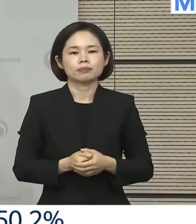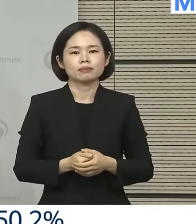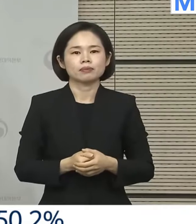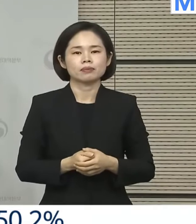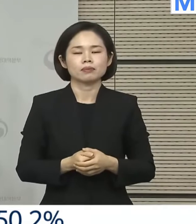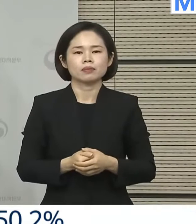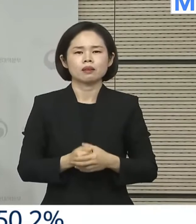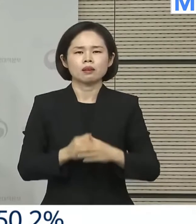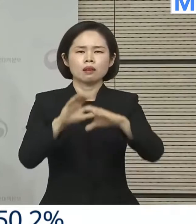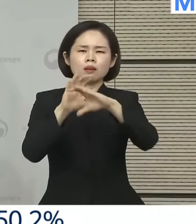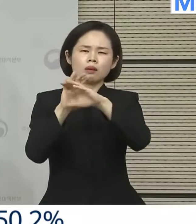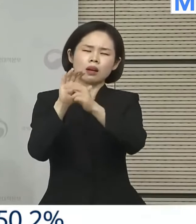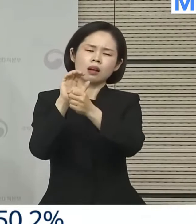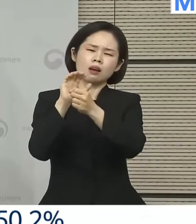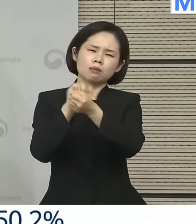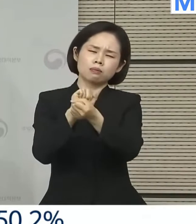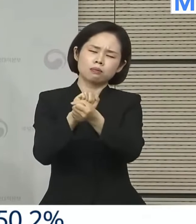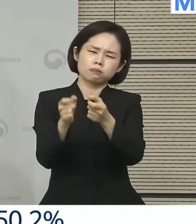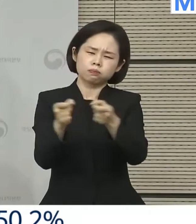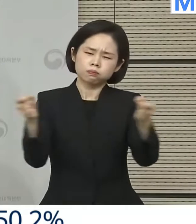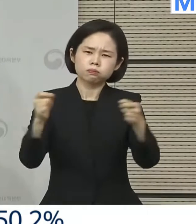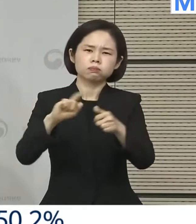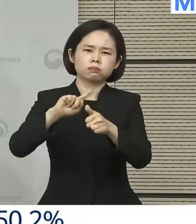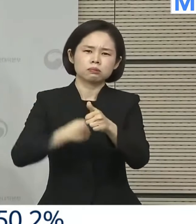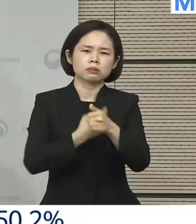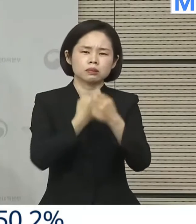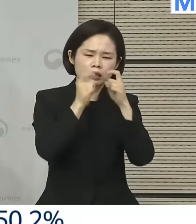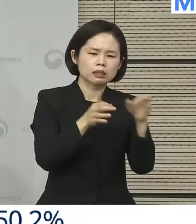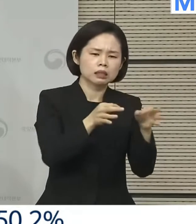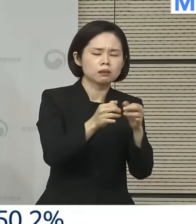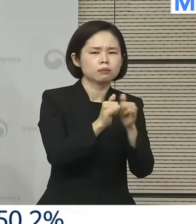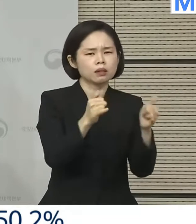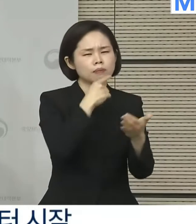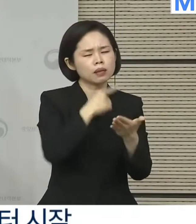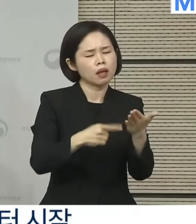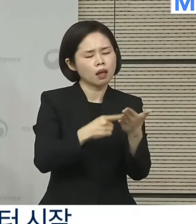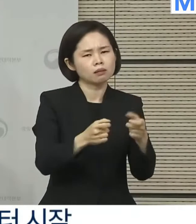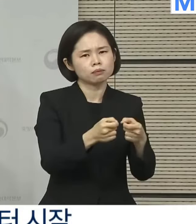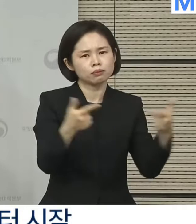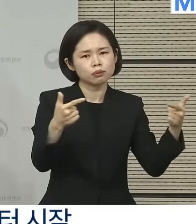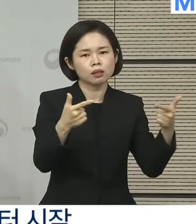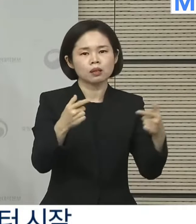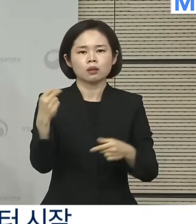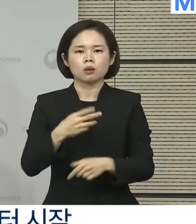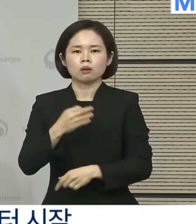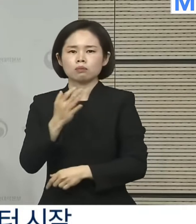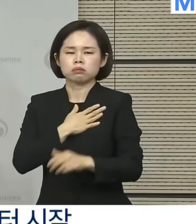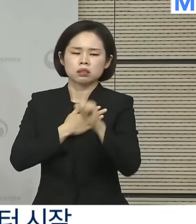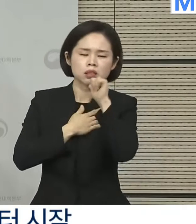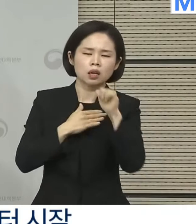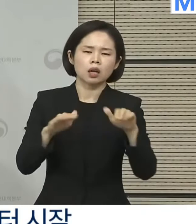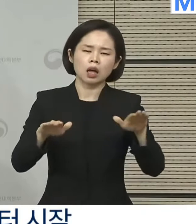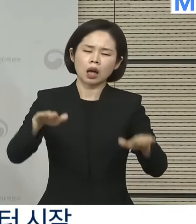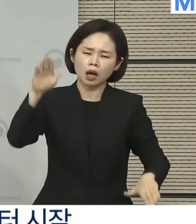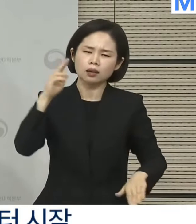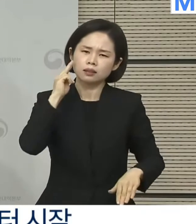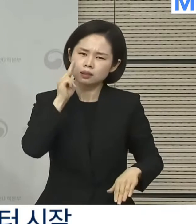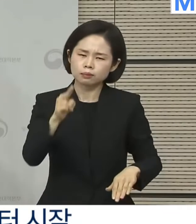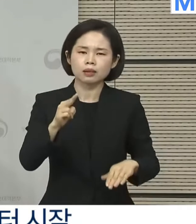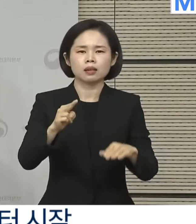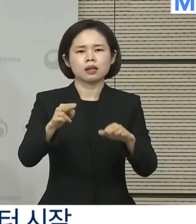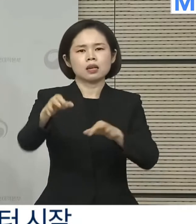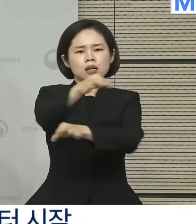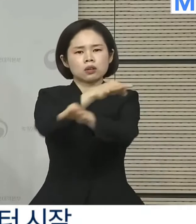정부는 코로나19 장기화로 인한 자영업자의 피해가 누적되고 사회적 양극화가 심화되는 등 경제사회